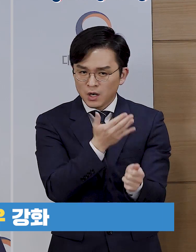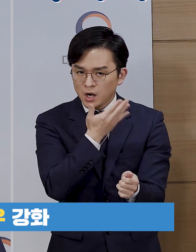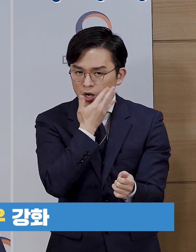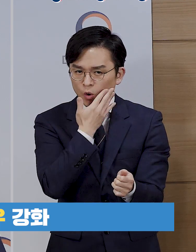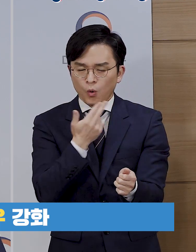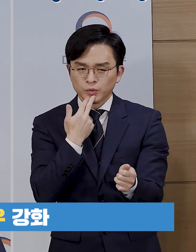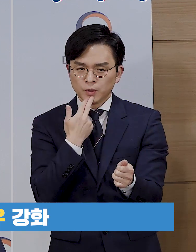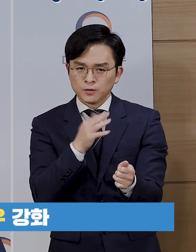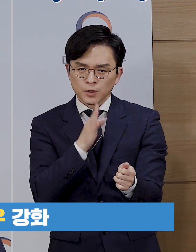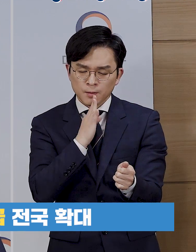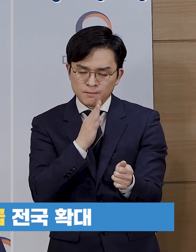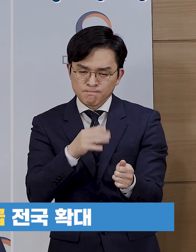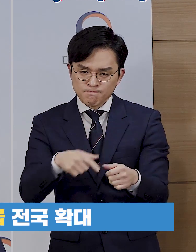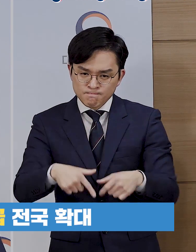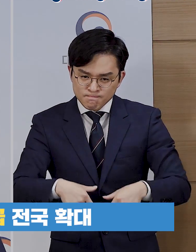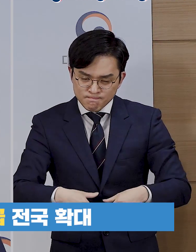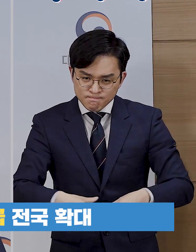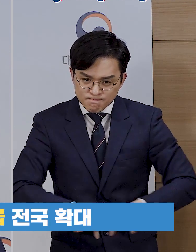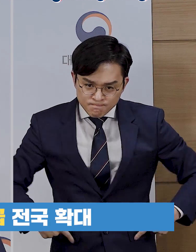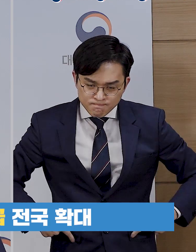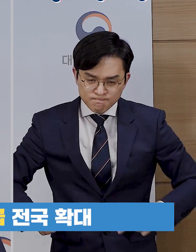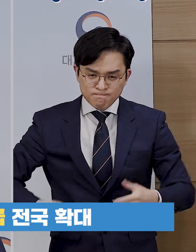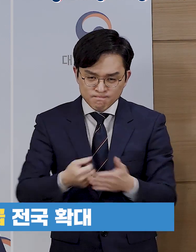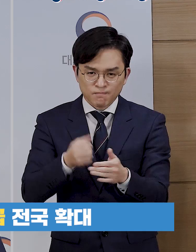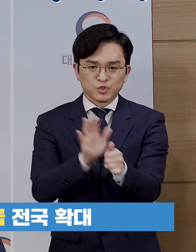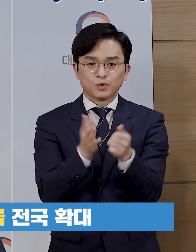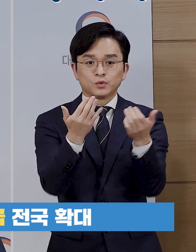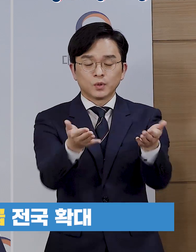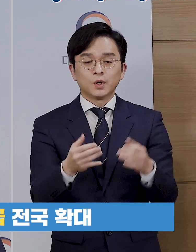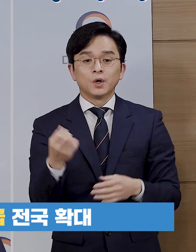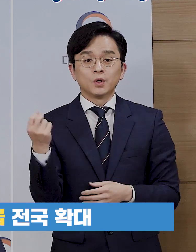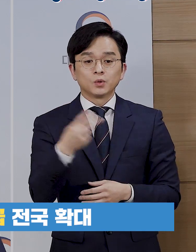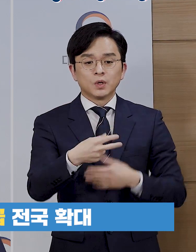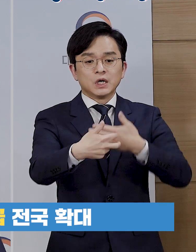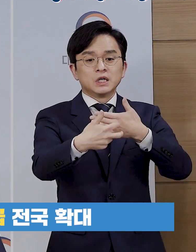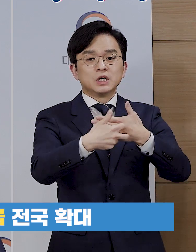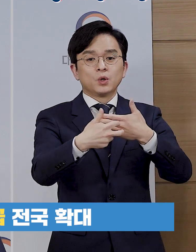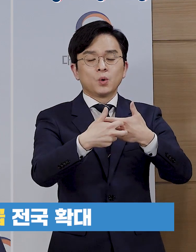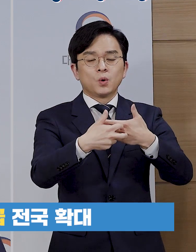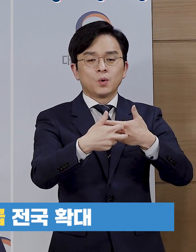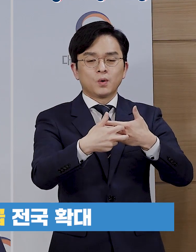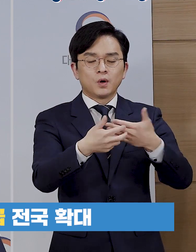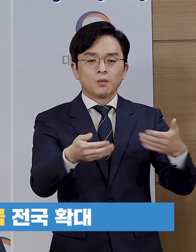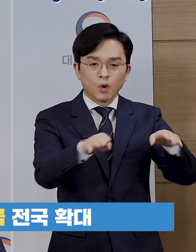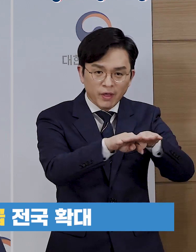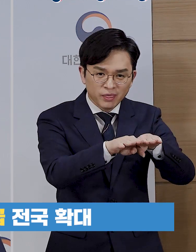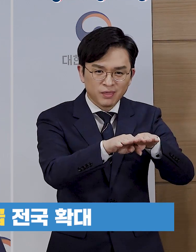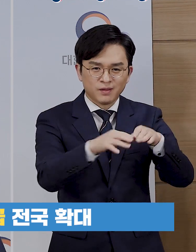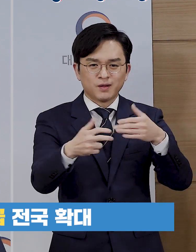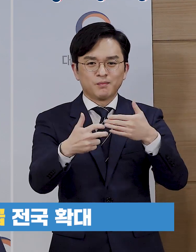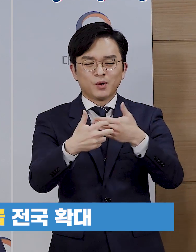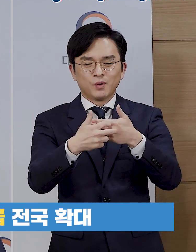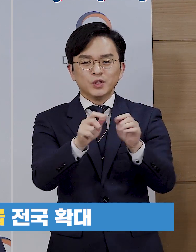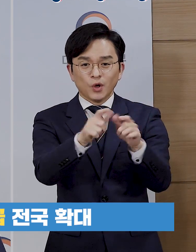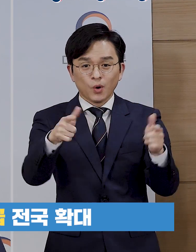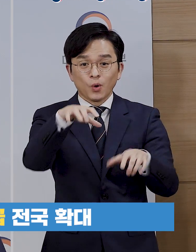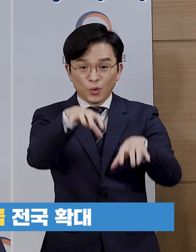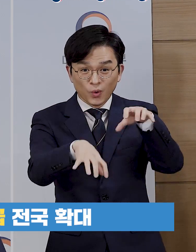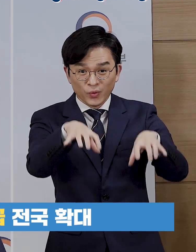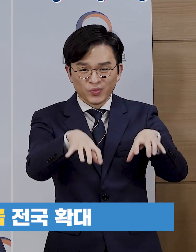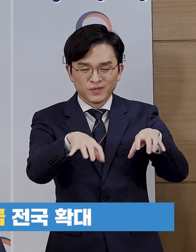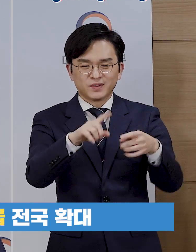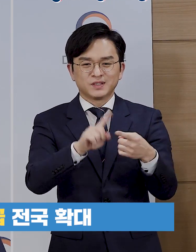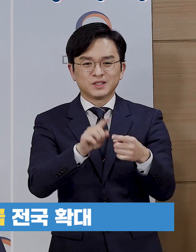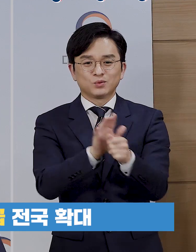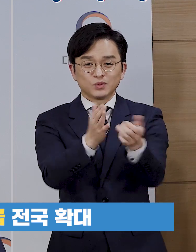않겠습니다. 또한 코로나19 최일선에서 헌신하고 있는 의료기관에 대해서도 지원을 확대할